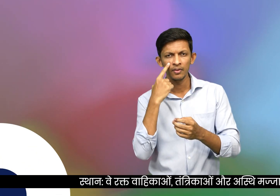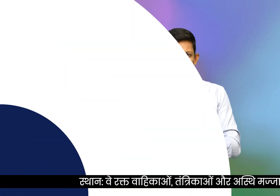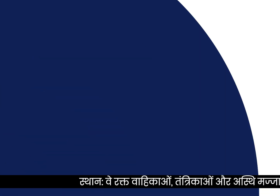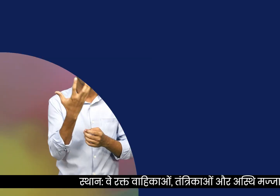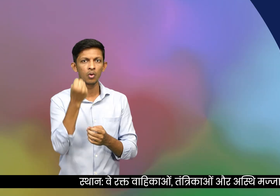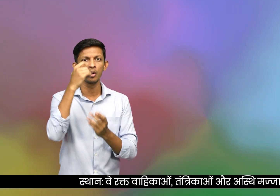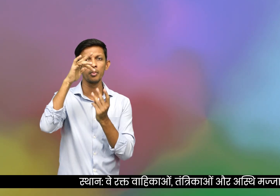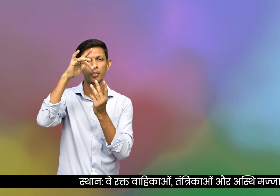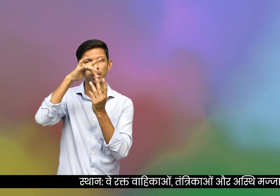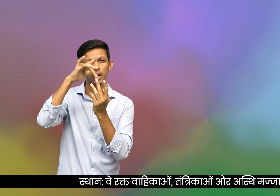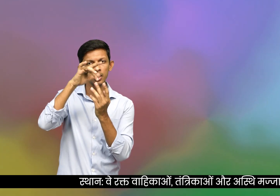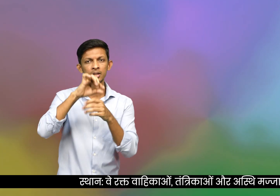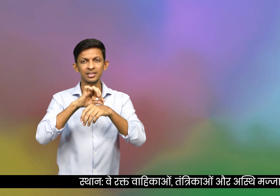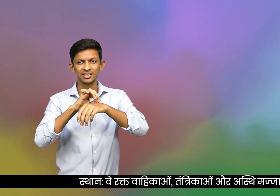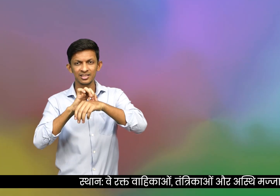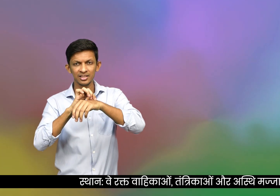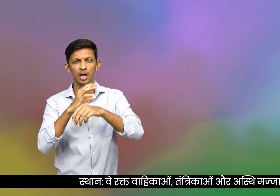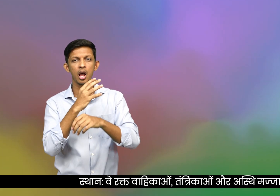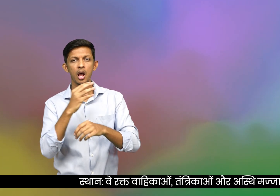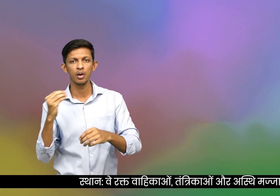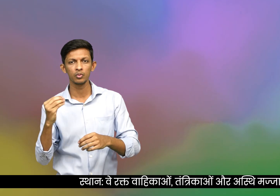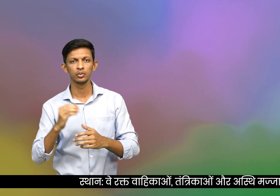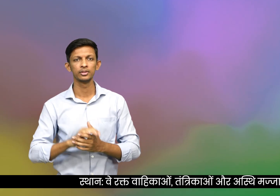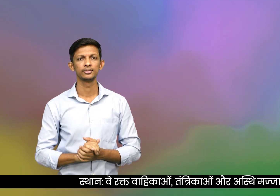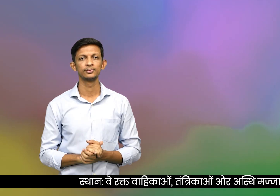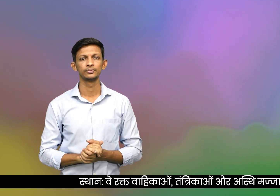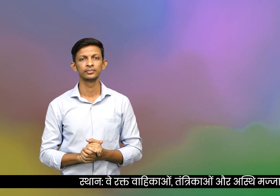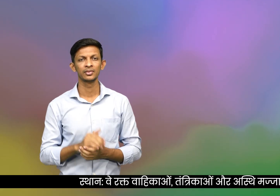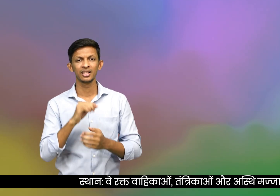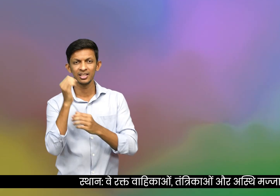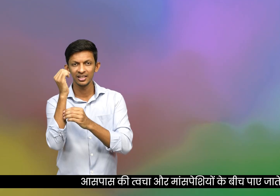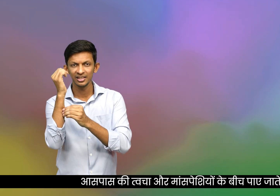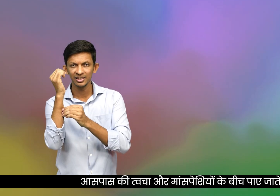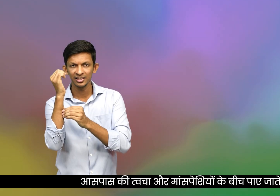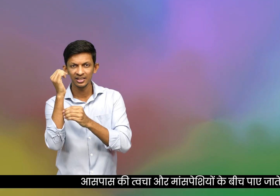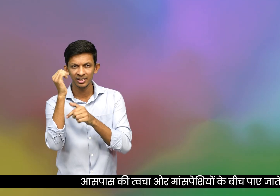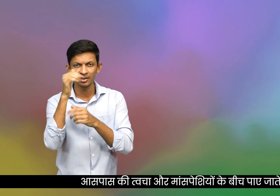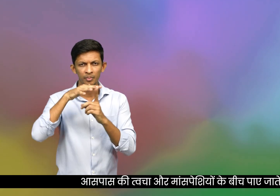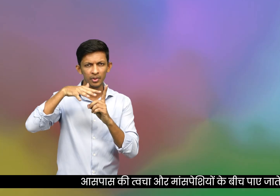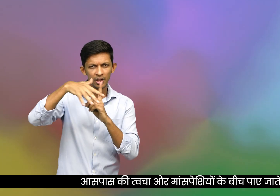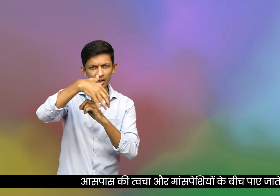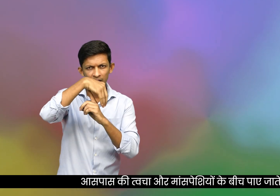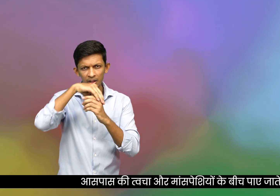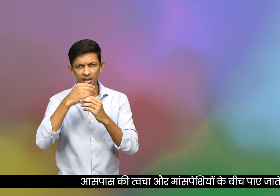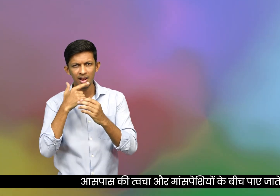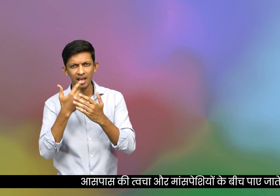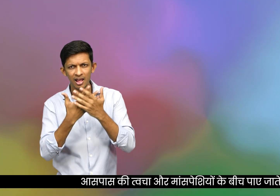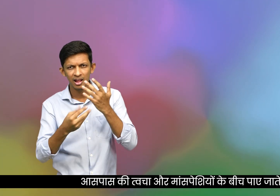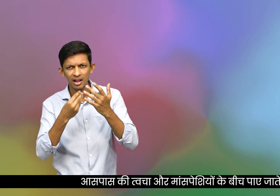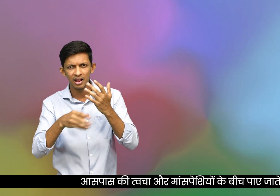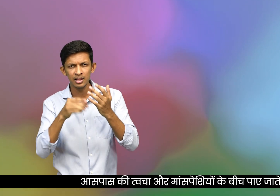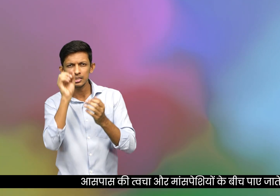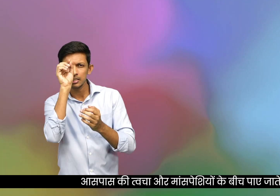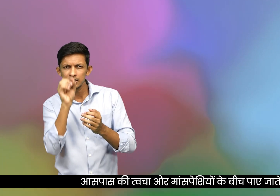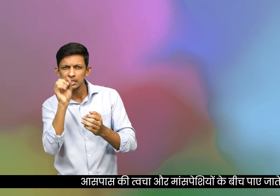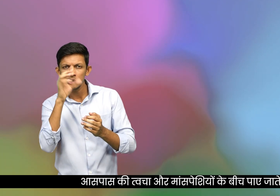स्थान वे रक्त वाहिकाओं, तंत्रिकाओं और स्थित मज्जा के आसपास की त्वचा और मांसपेशियों के